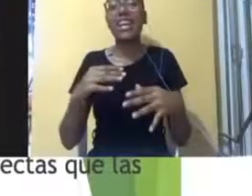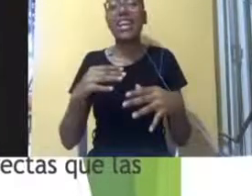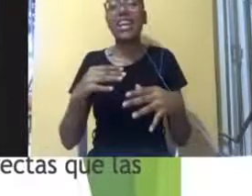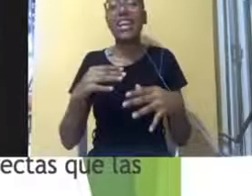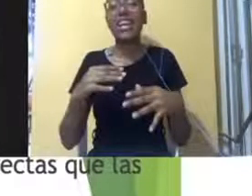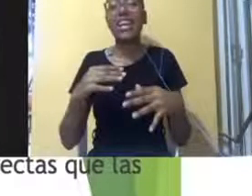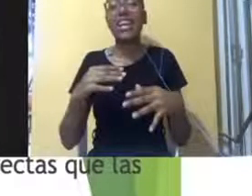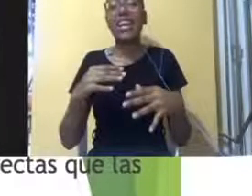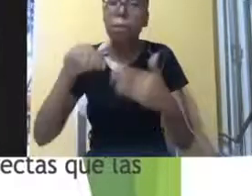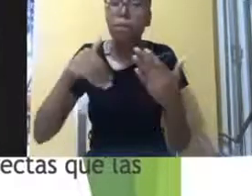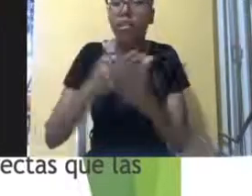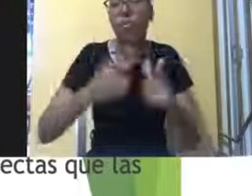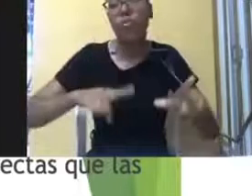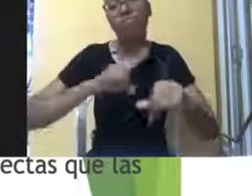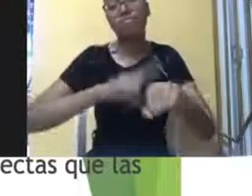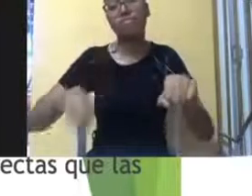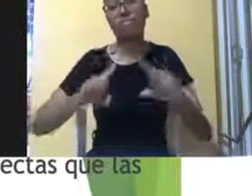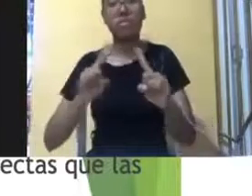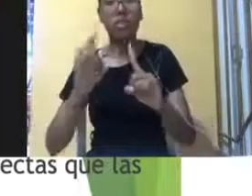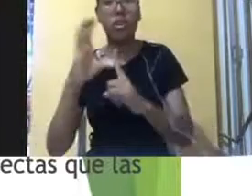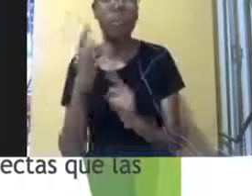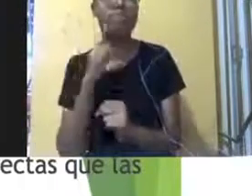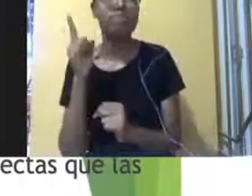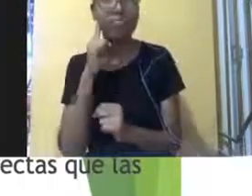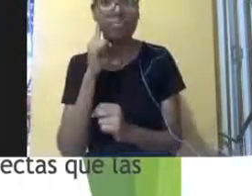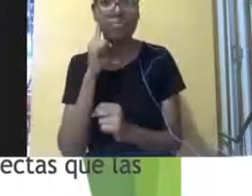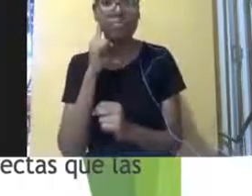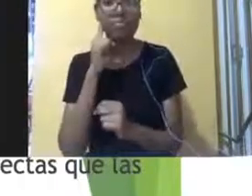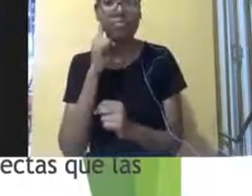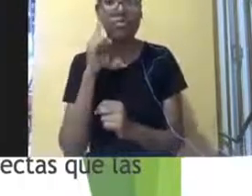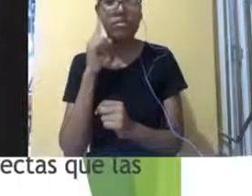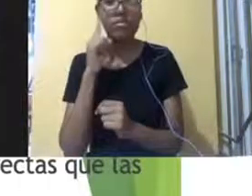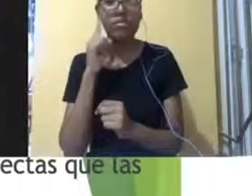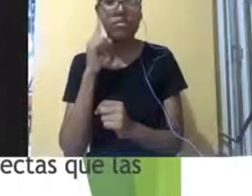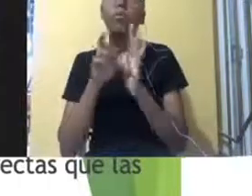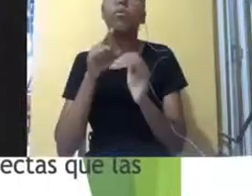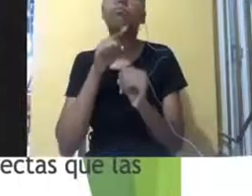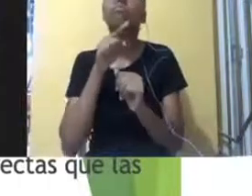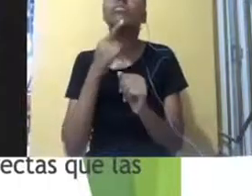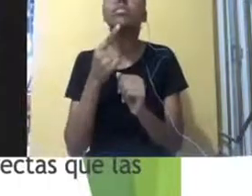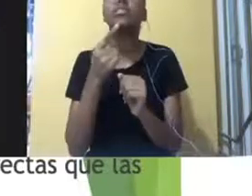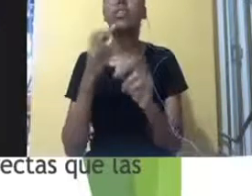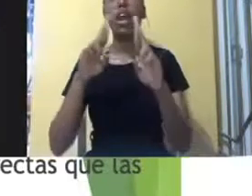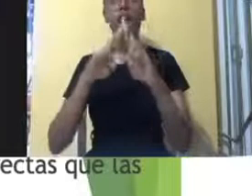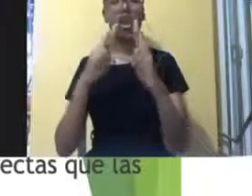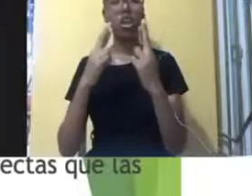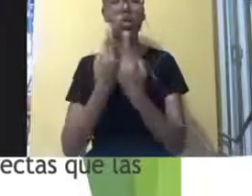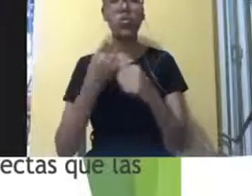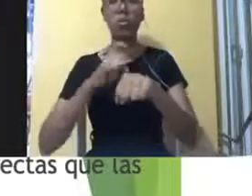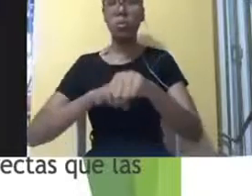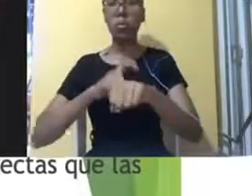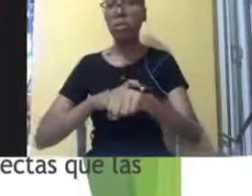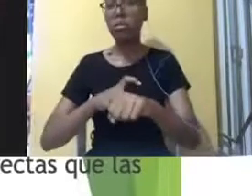sorda, la comunidad sorda, usted les dijo que hay que estar en una reunión, no importa si es formal o no es